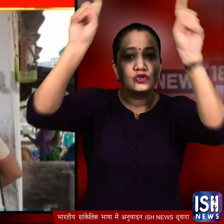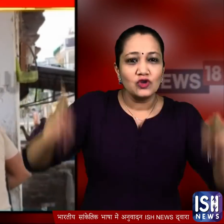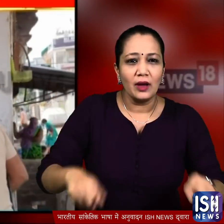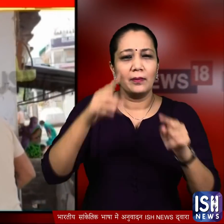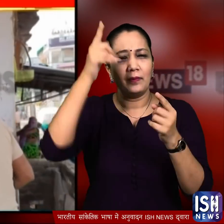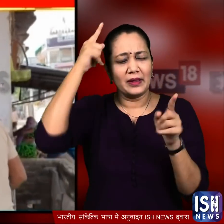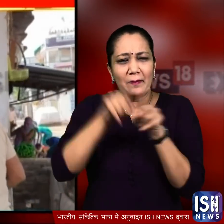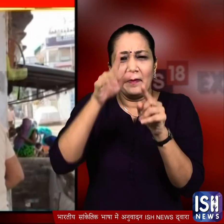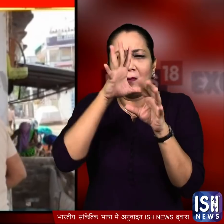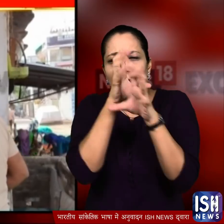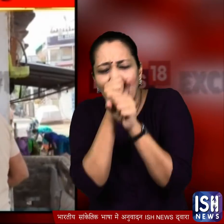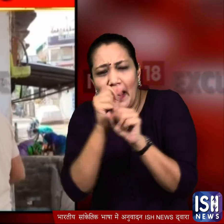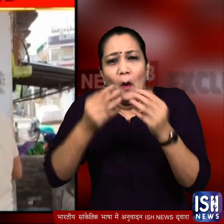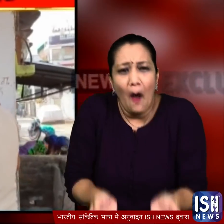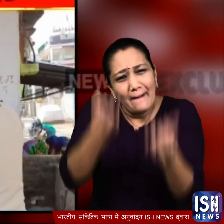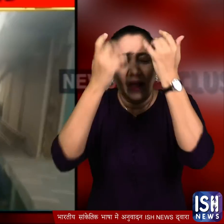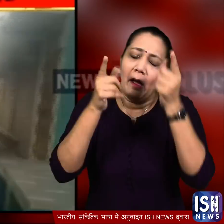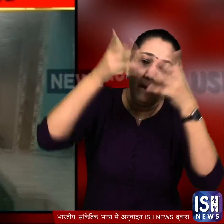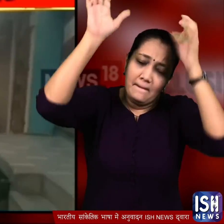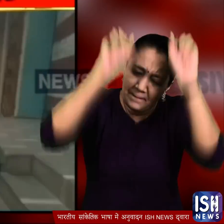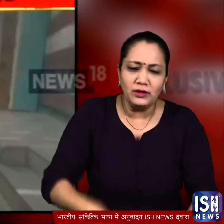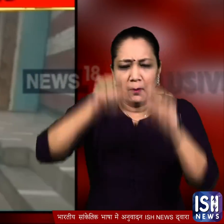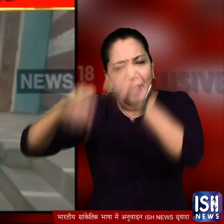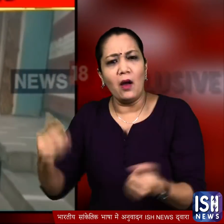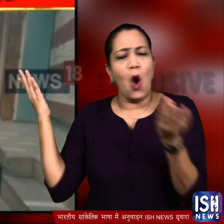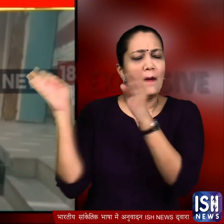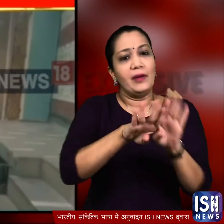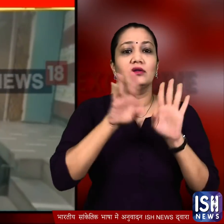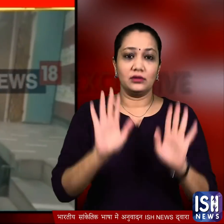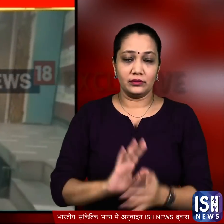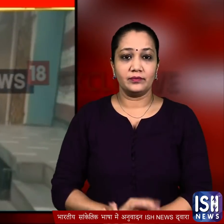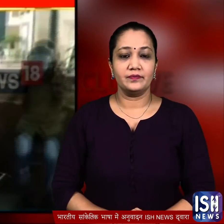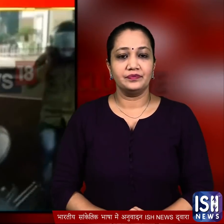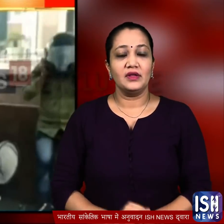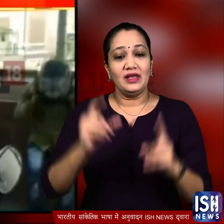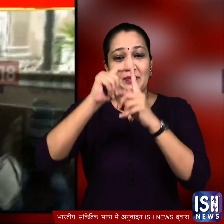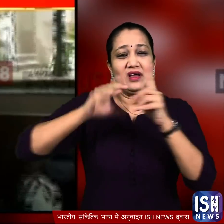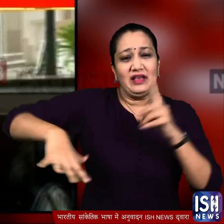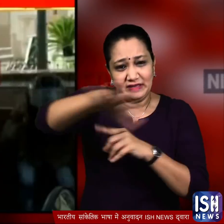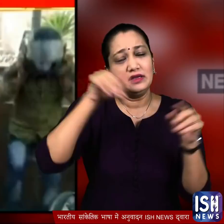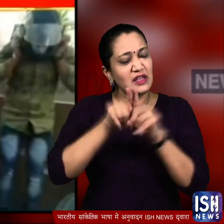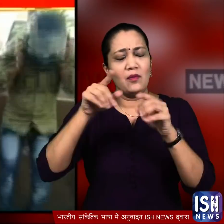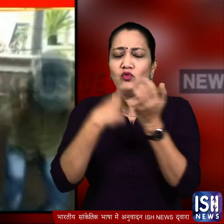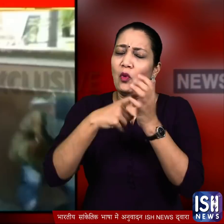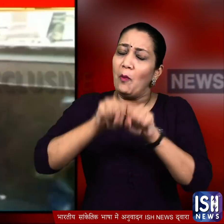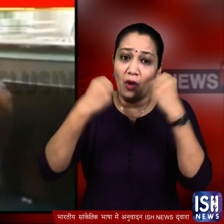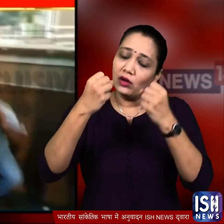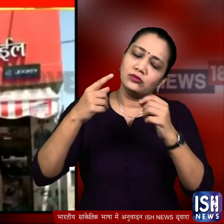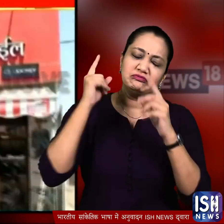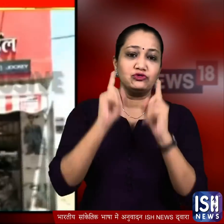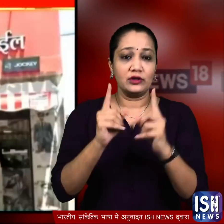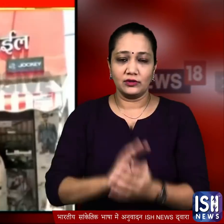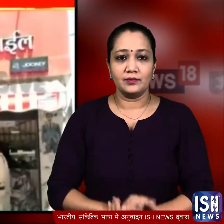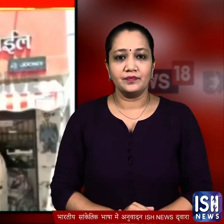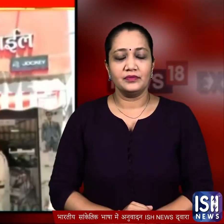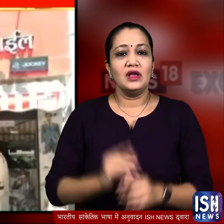को भी बंद कराया गया जो चोरी छिपे खोले गए थे। पूरे शहर में इसी तरह का नजारा दिखाई दिया। देवास में भी कर्फ्यू तोड़ना कई लोगों को महंगा पड़ा।